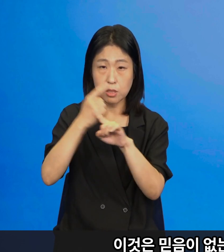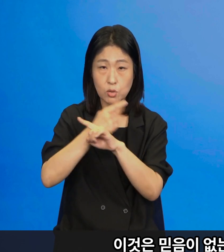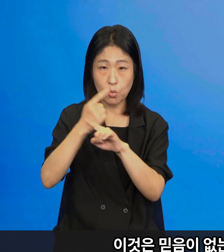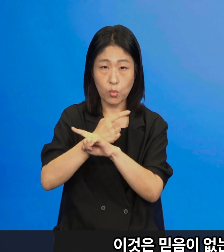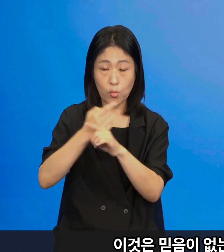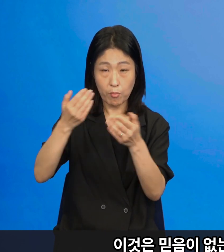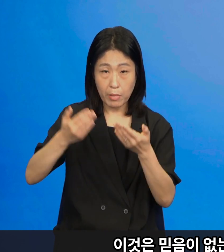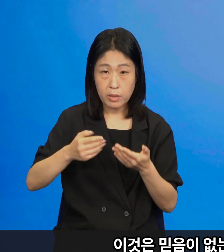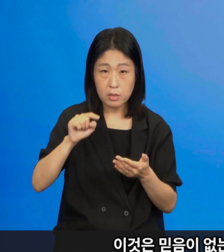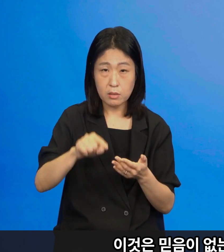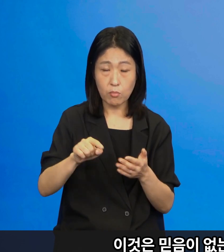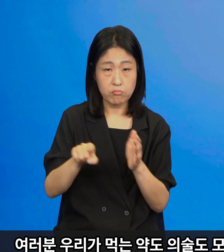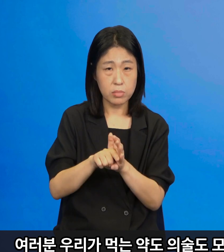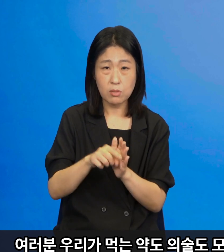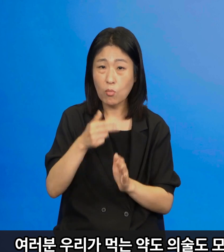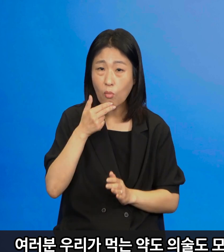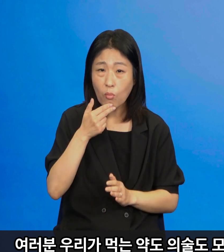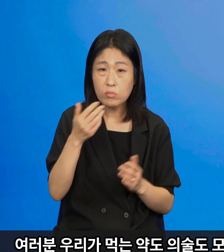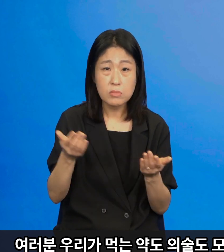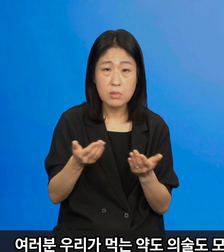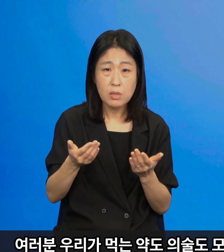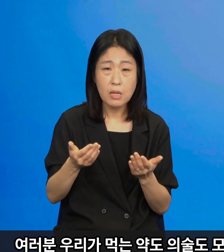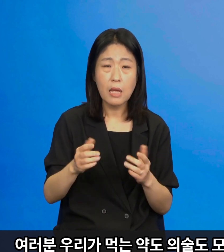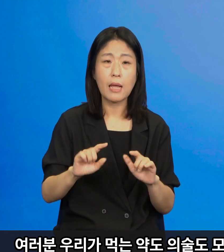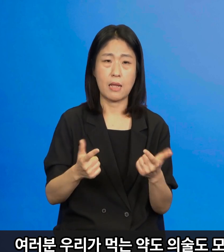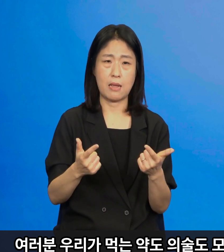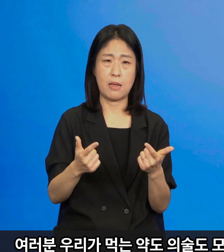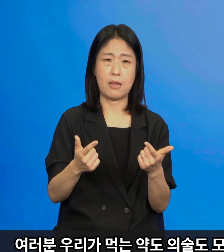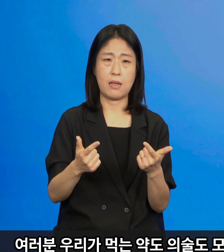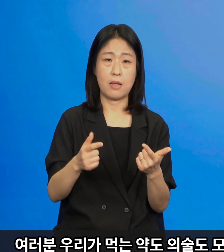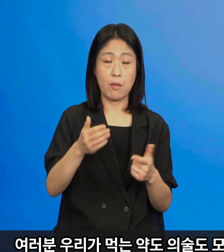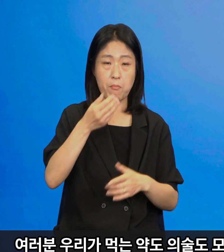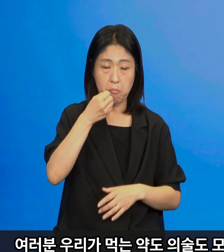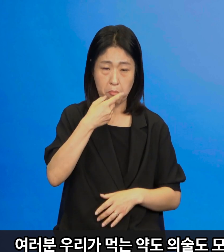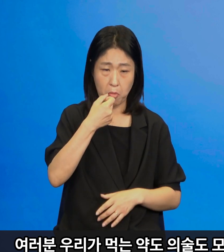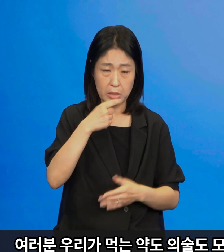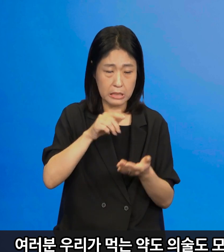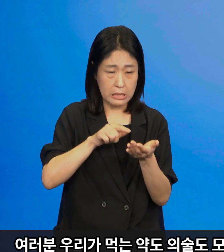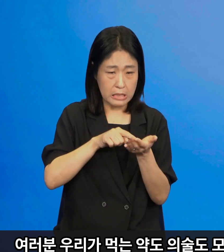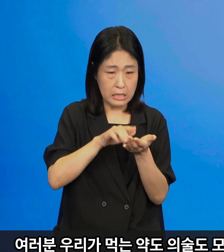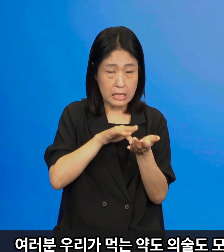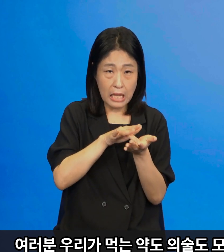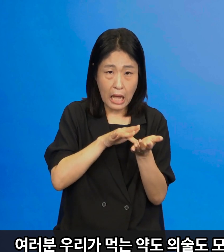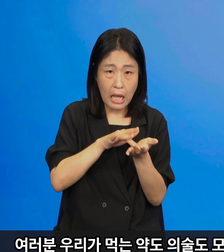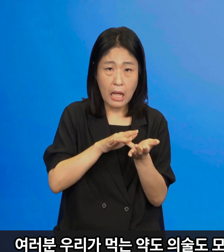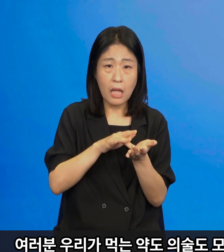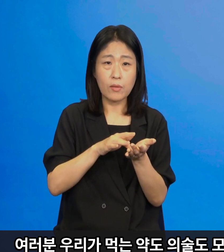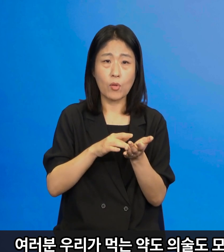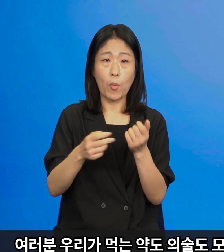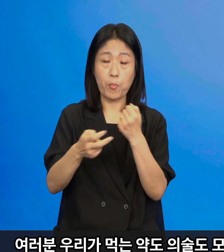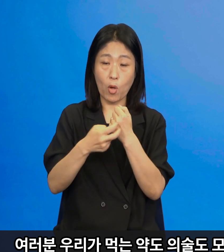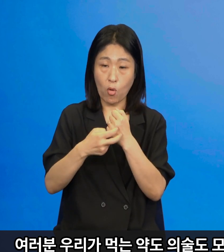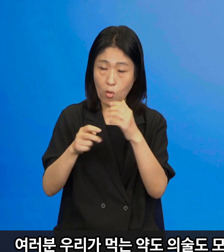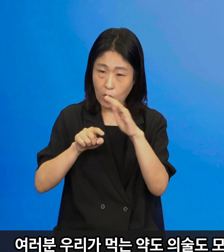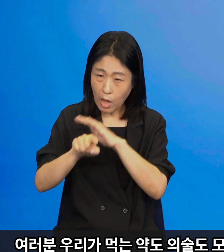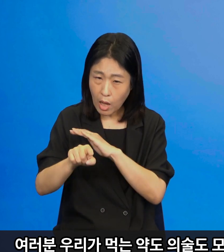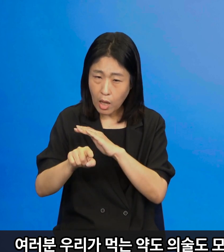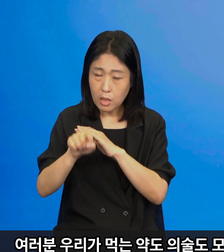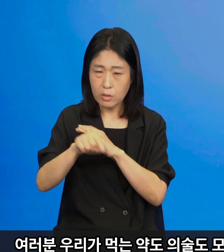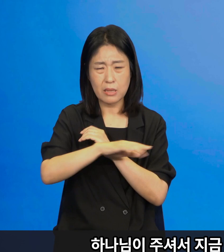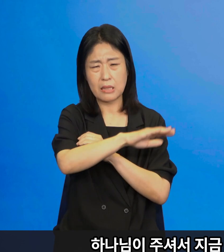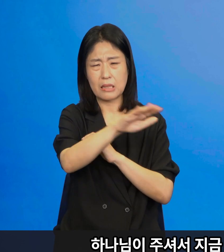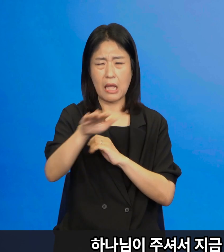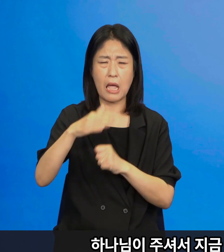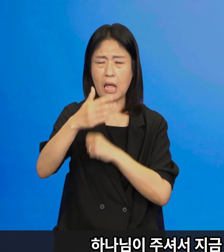그렇지 않죠. 여러분, 우리가 먹는 약도 의술도 모든 것들이 다 하나님이 허락하신